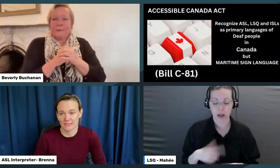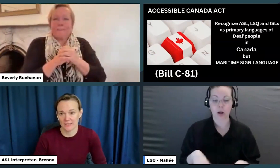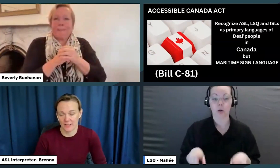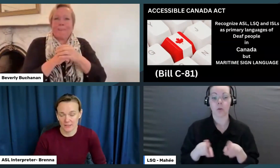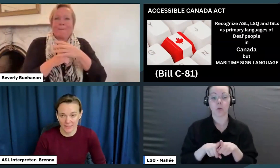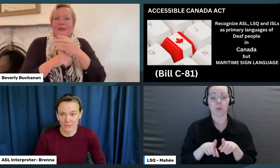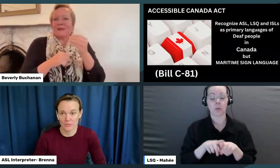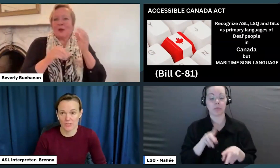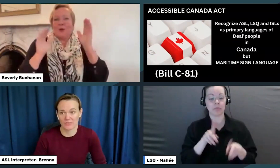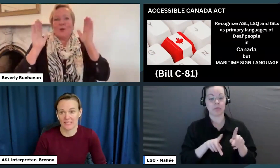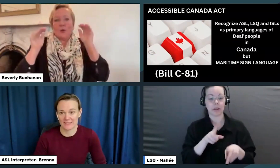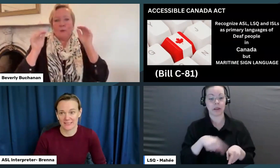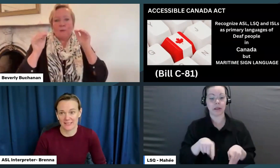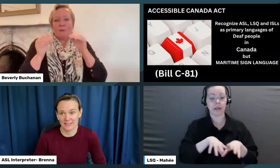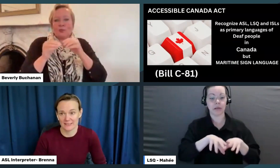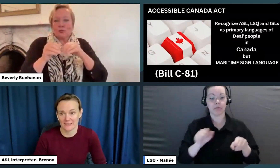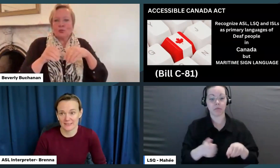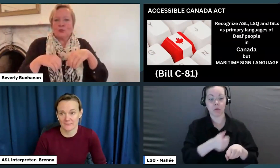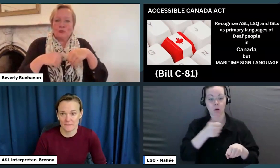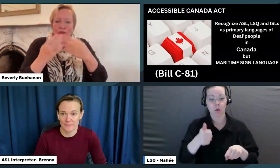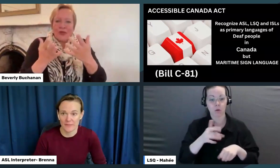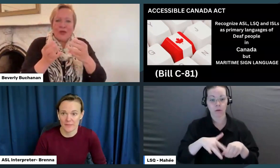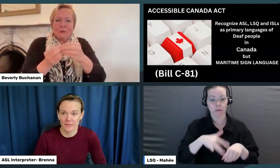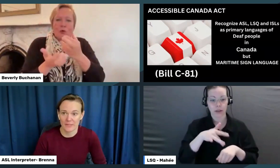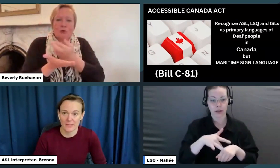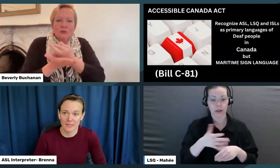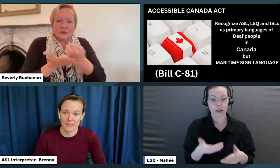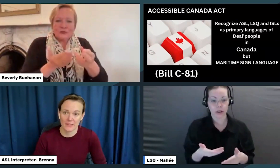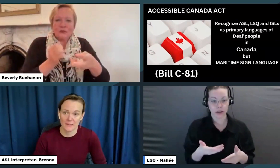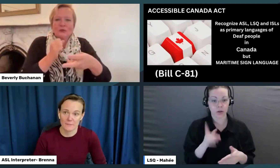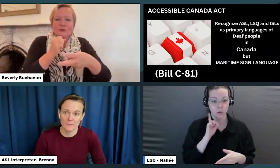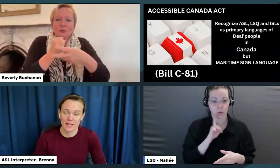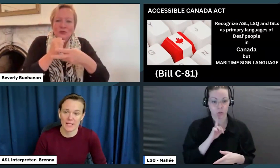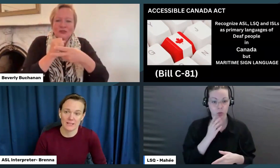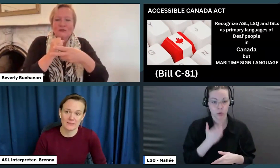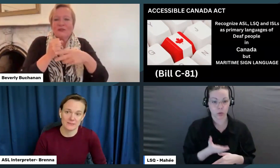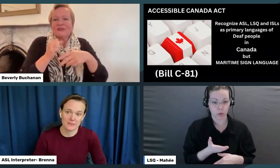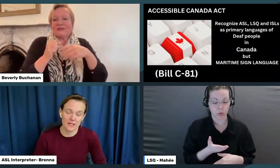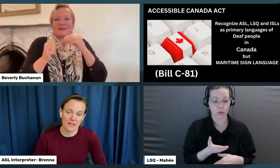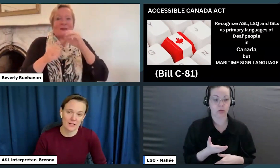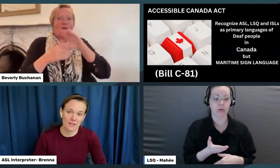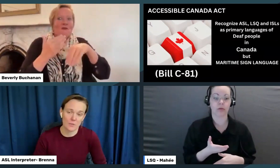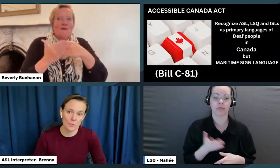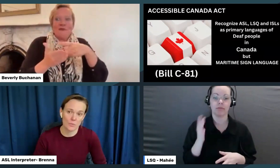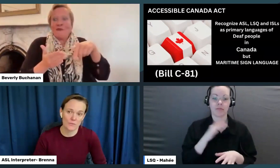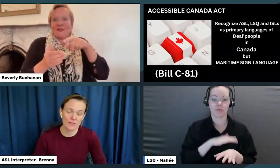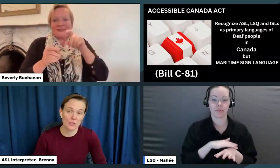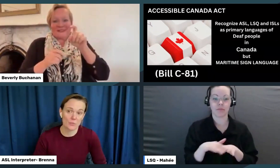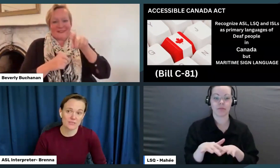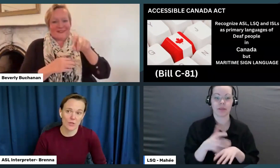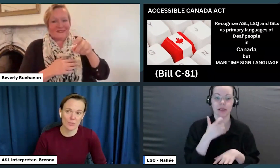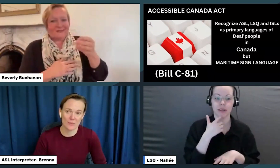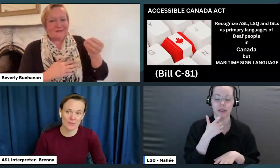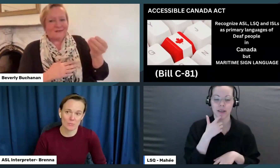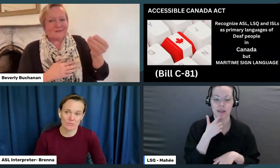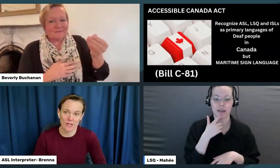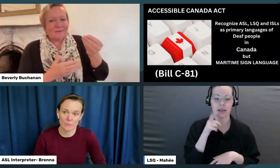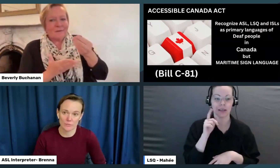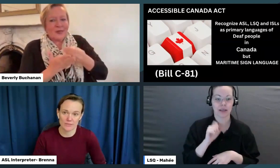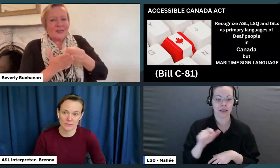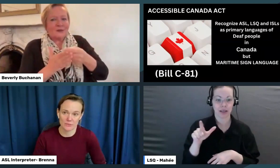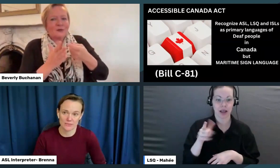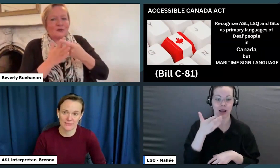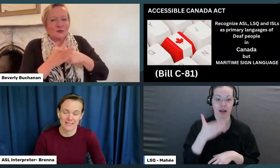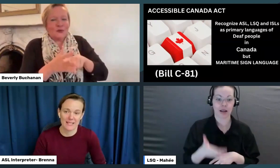des provinces maritimes comme étant comme les langues de l'Atlantique, du Canada. Il est question de